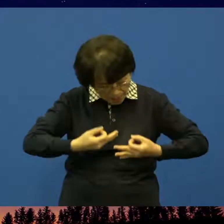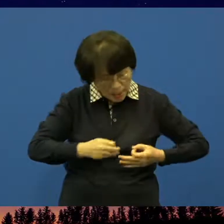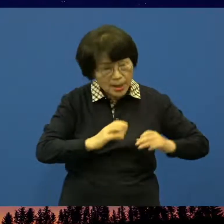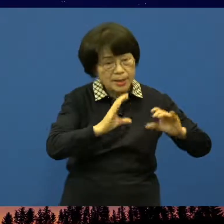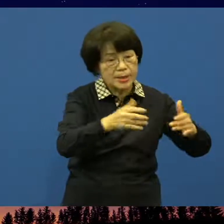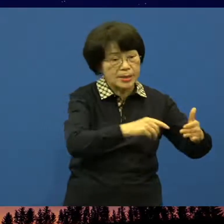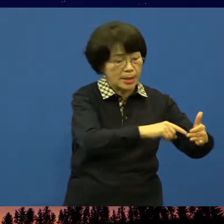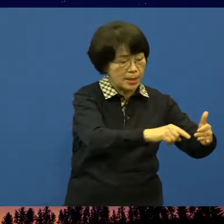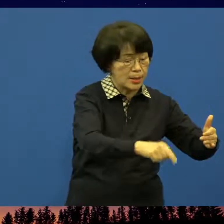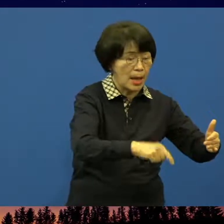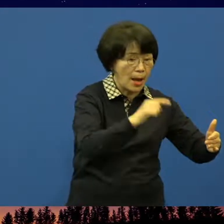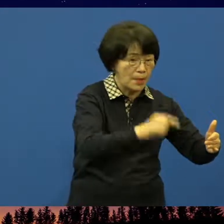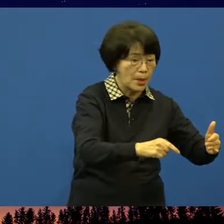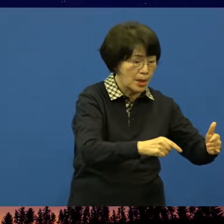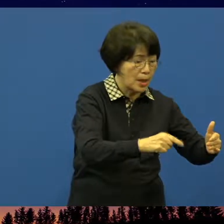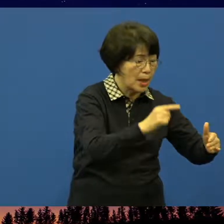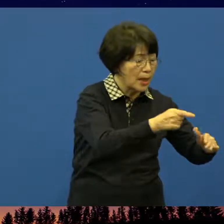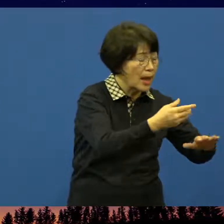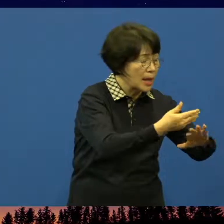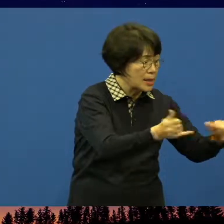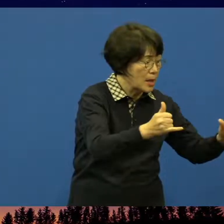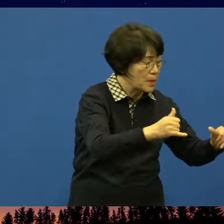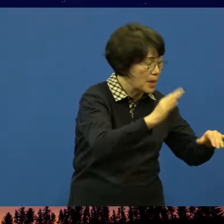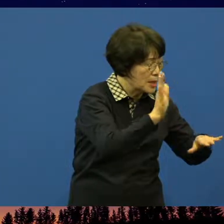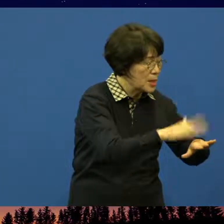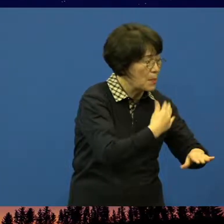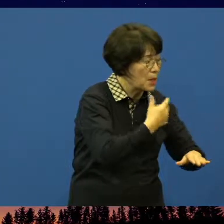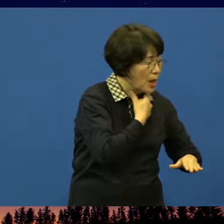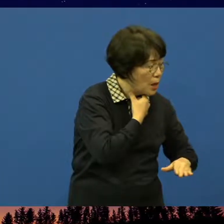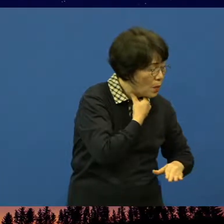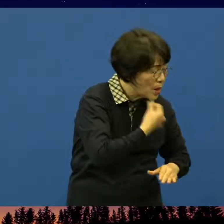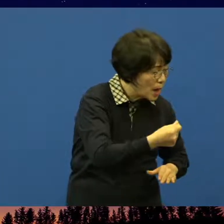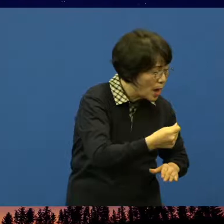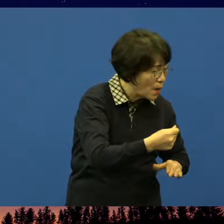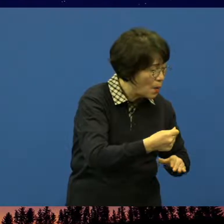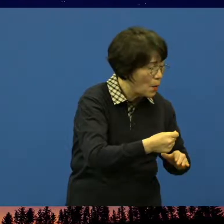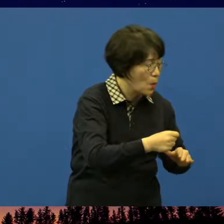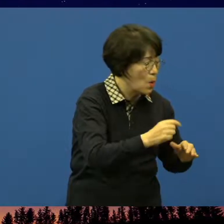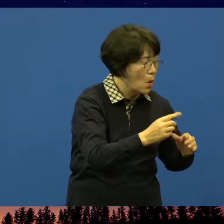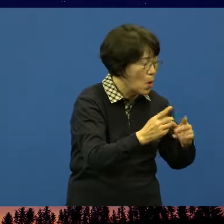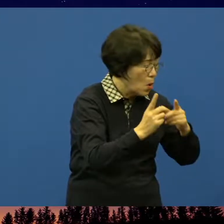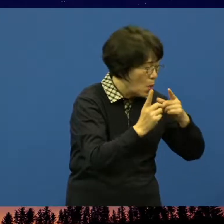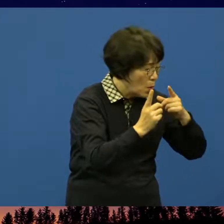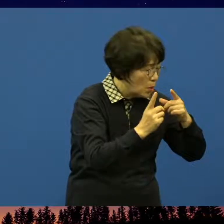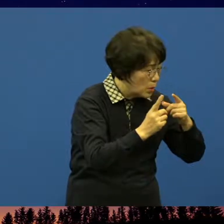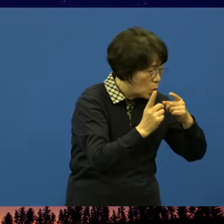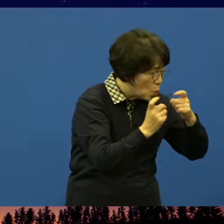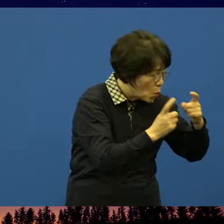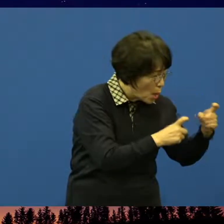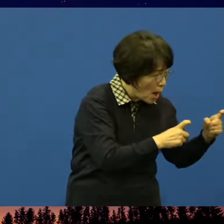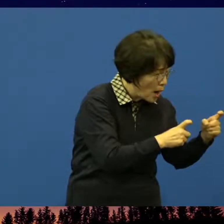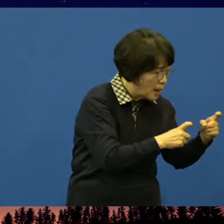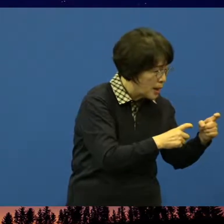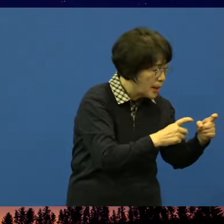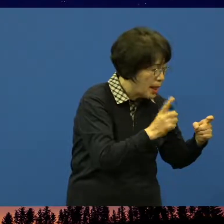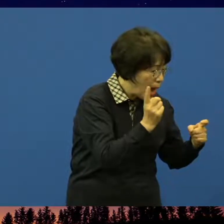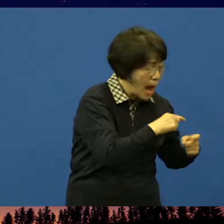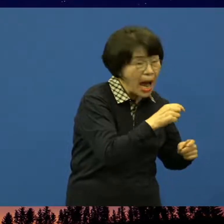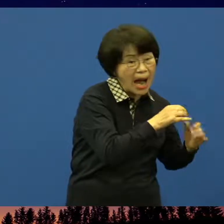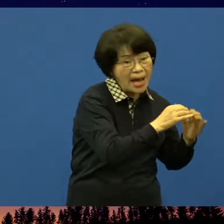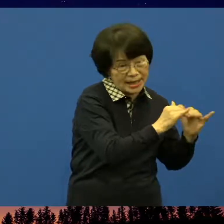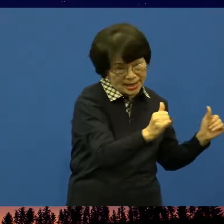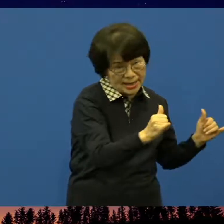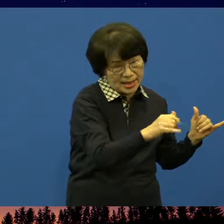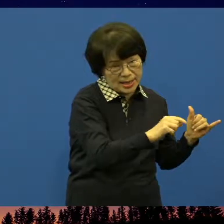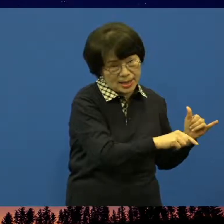사람들에게 덫을 놓고 사람들에게 그것을 빠지게 하고 그 사람들을 교묘하게 이용하고 그런 악인들.